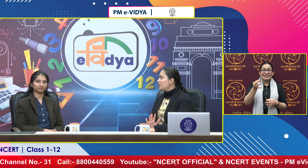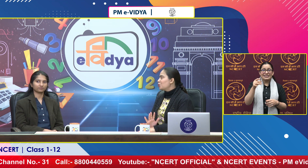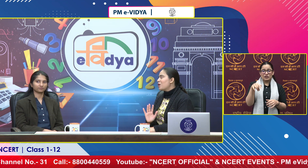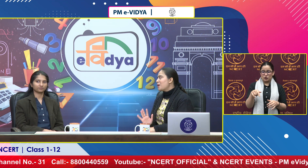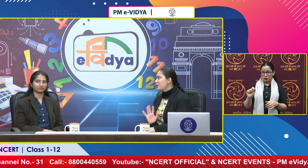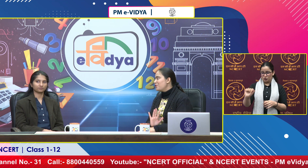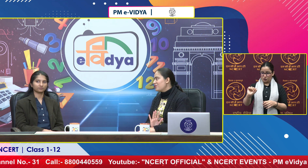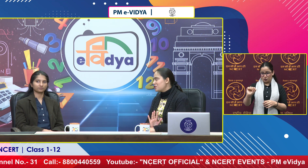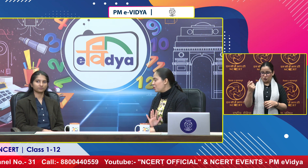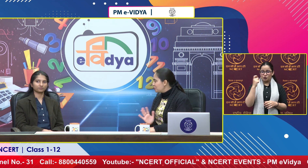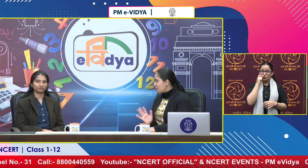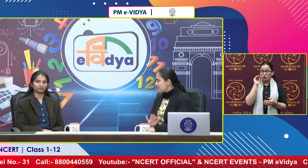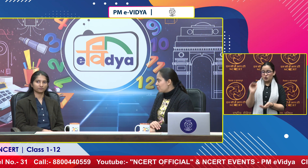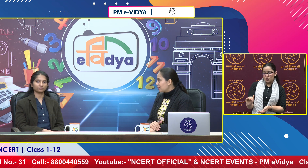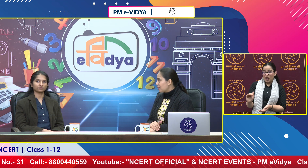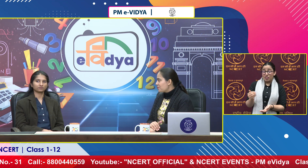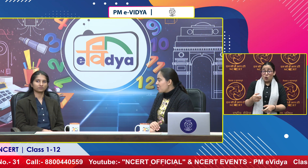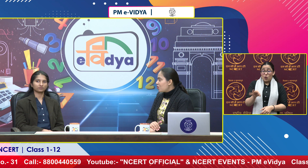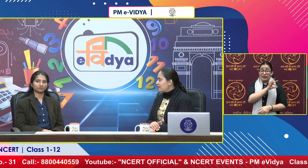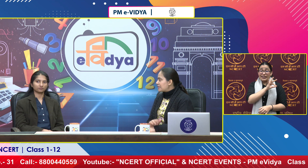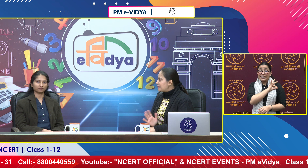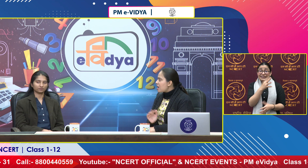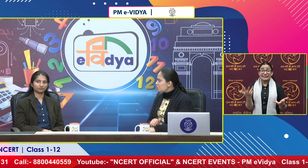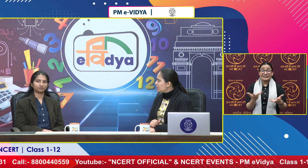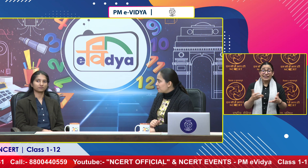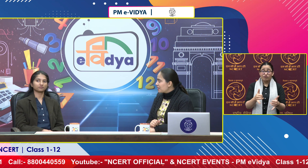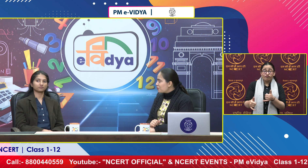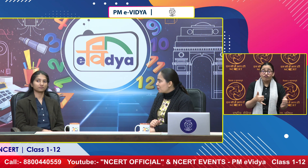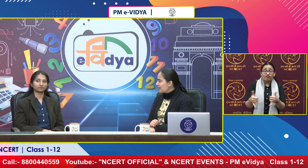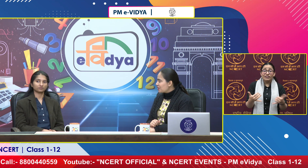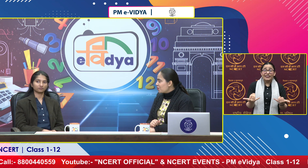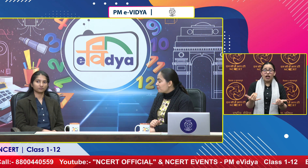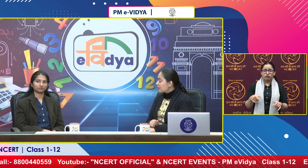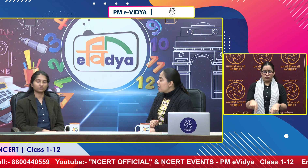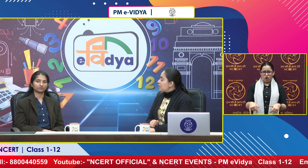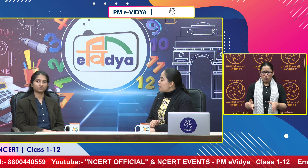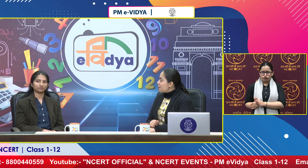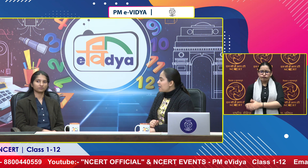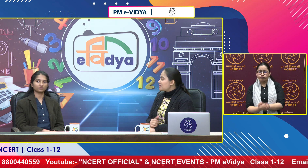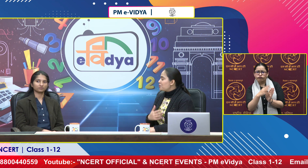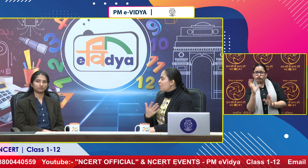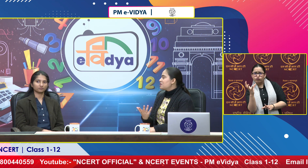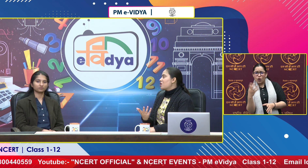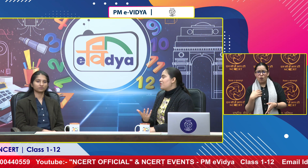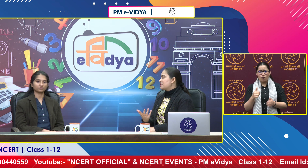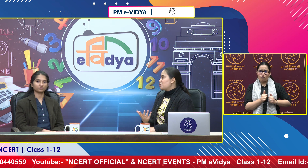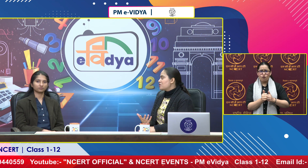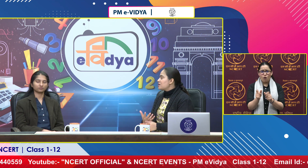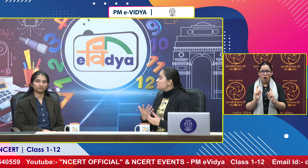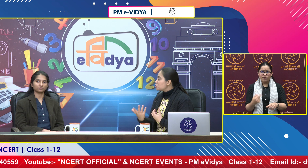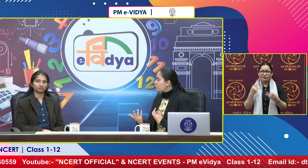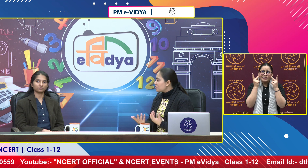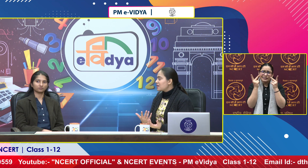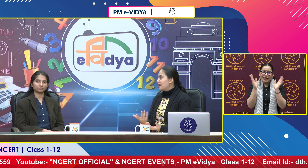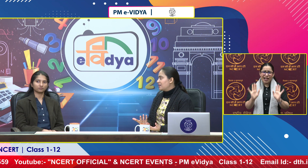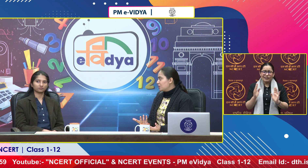आप छोटे थे तो आपका फेवरेट स्पोर्ट कौन सा होता था, और क्या आजकल आप क्रिकेट फॉलो करते हो? अब ऐसी बहुत सी कॉन्वर्सेशंस